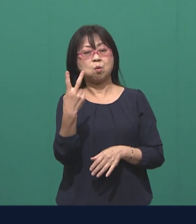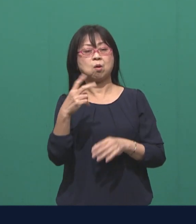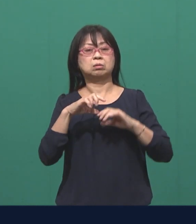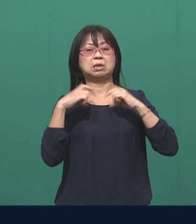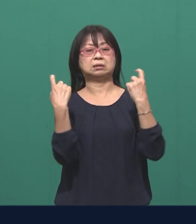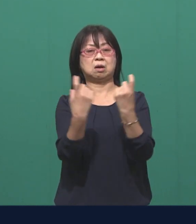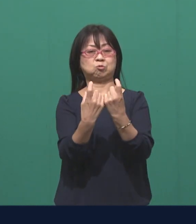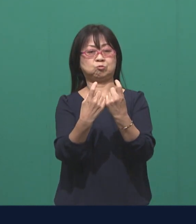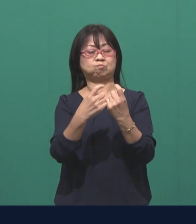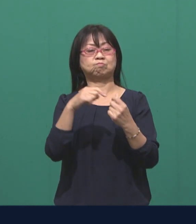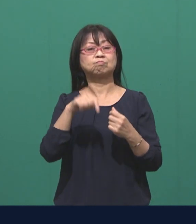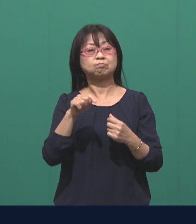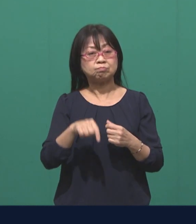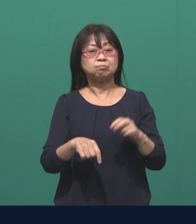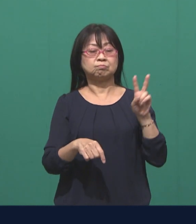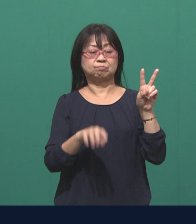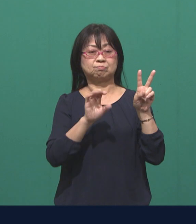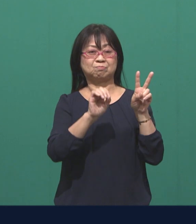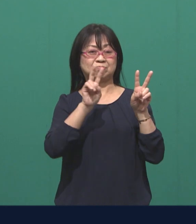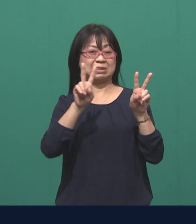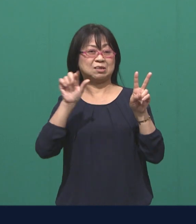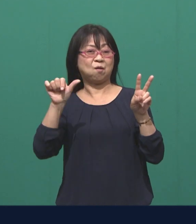堂ハトスタジアムは